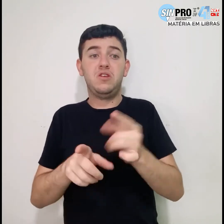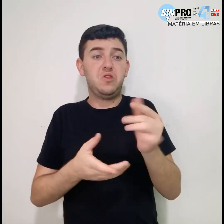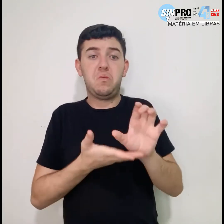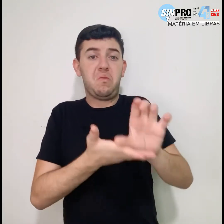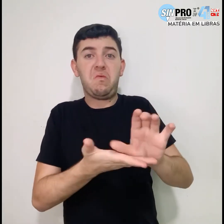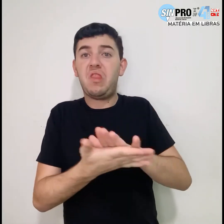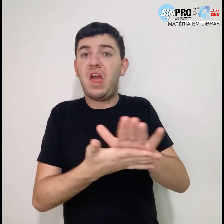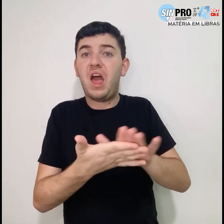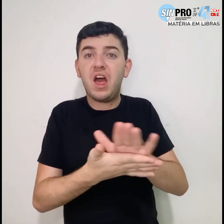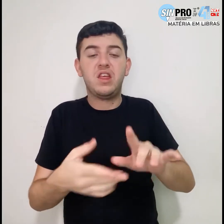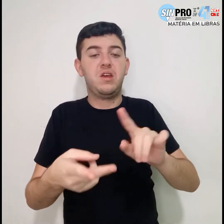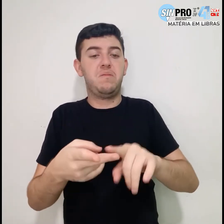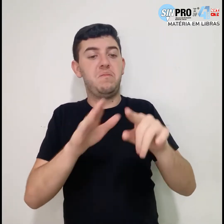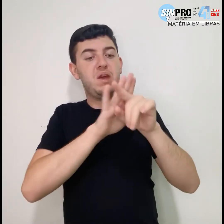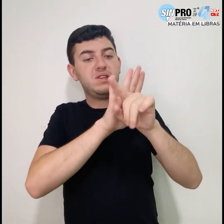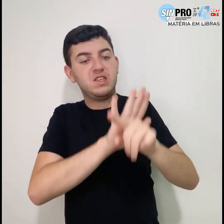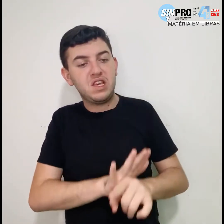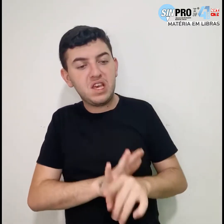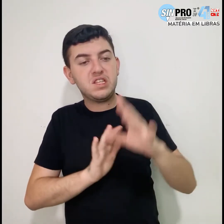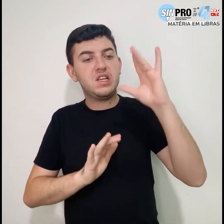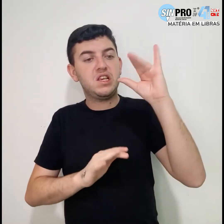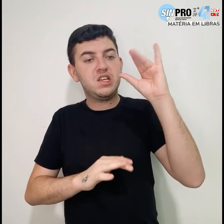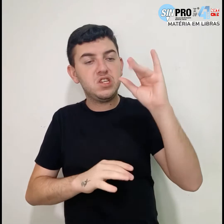científica e na educação pública.